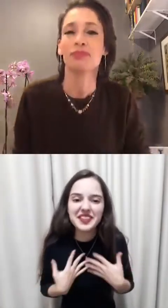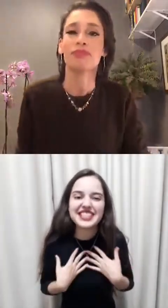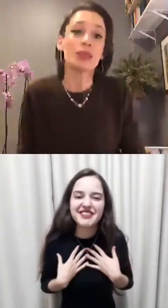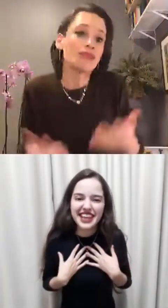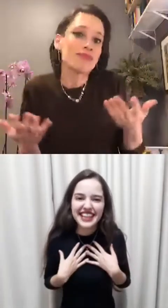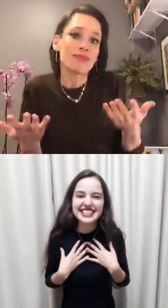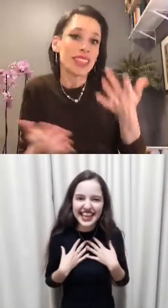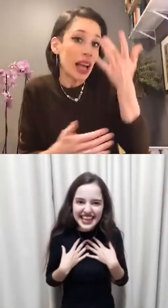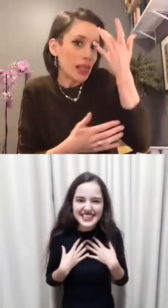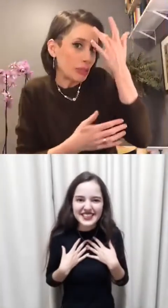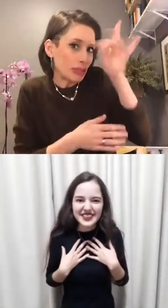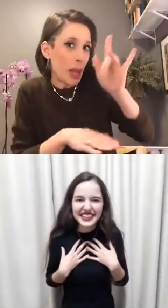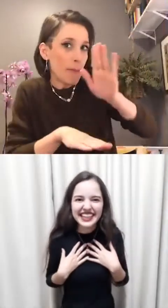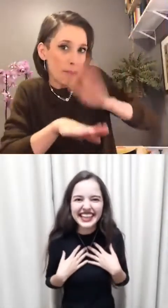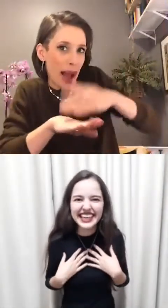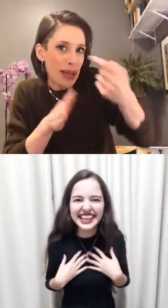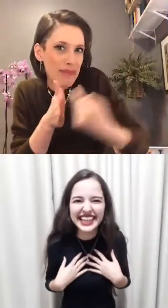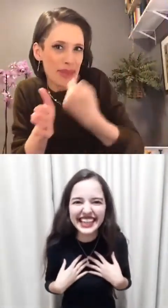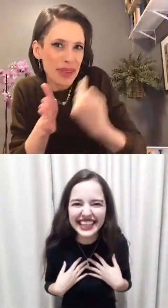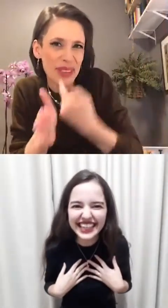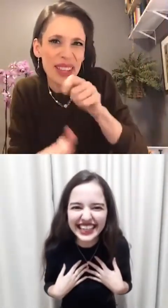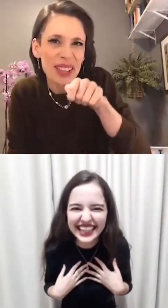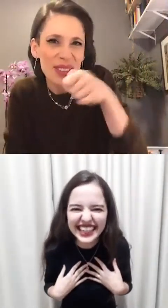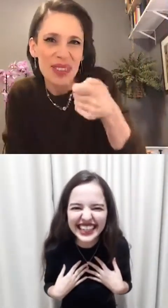perguntas referentes a isso.